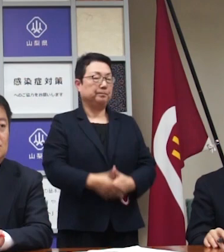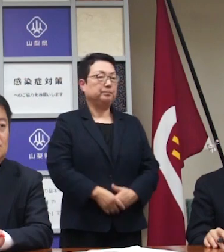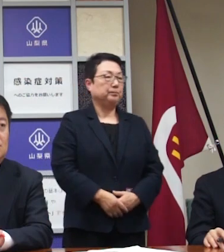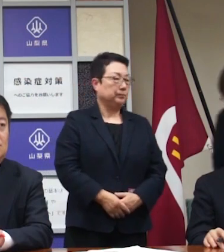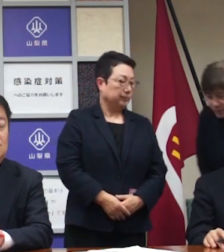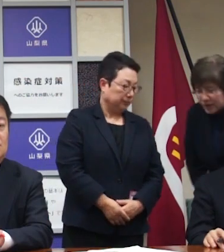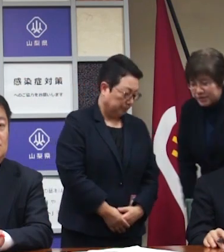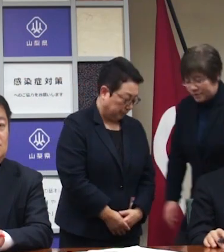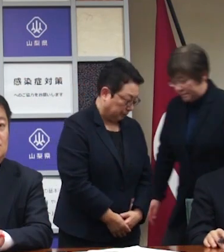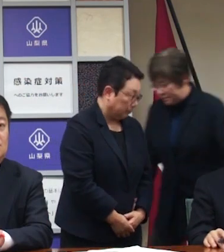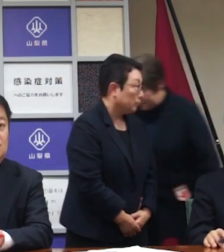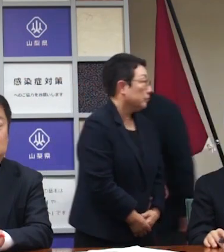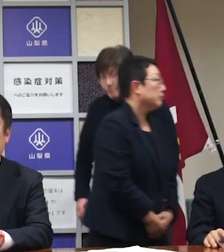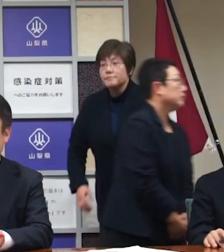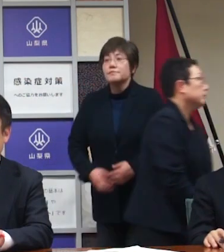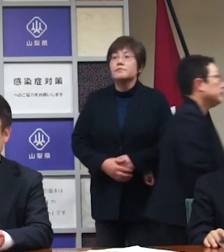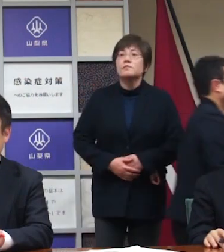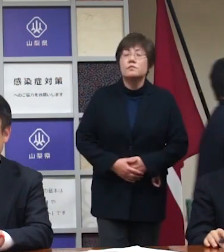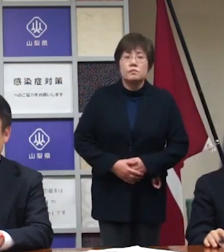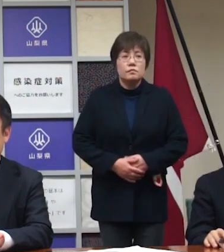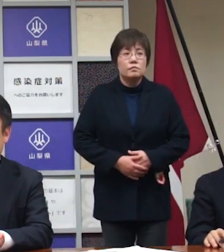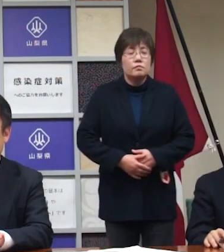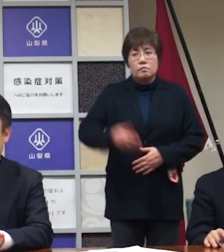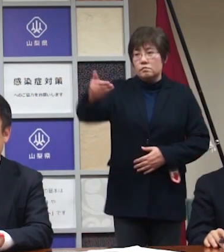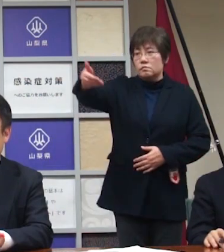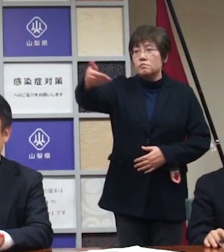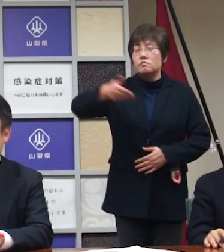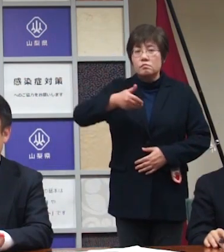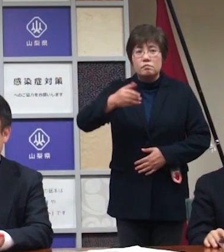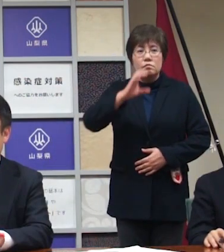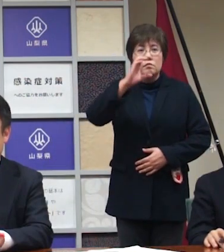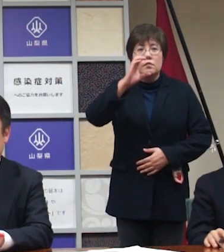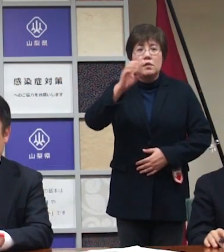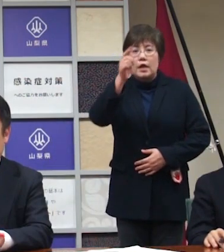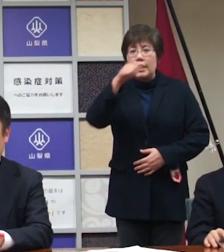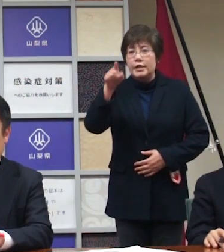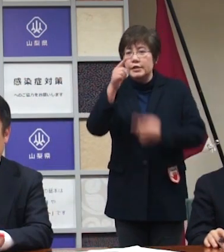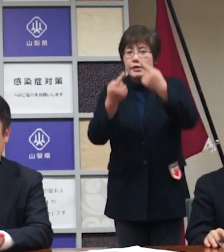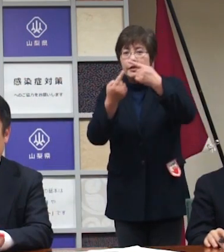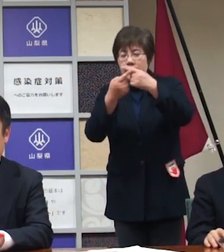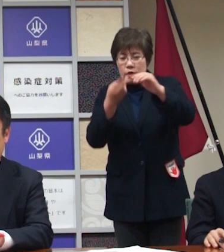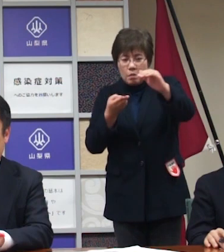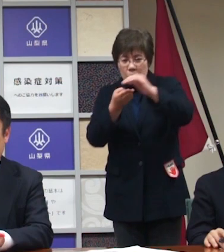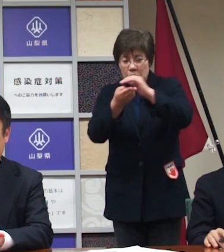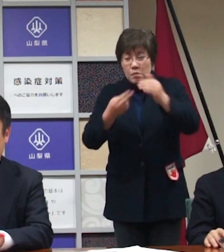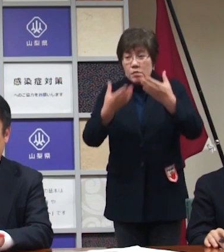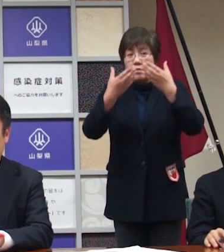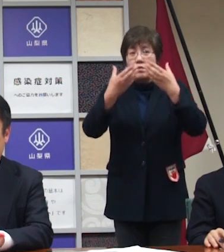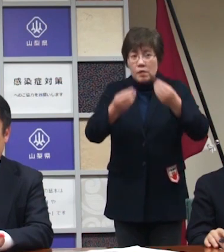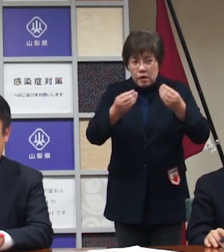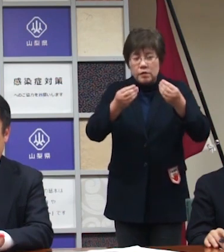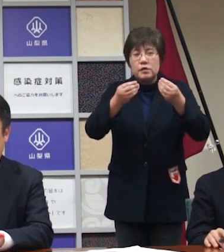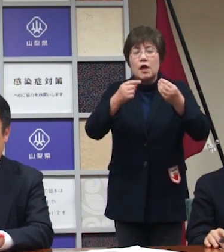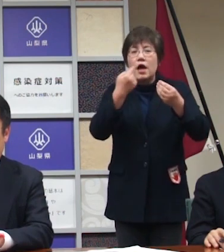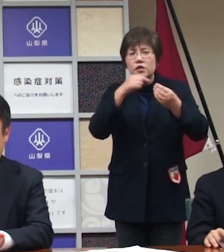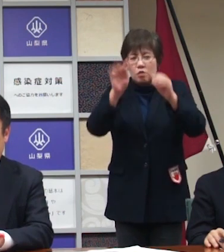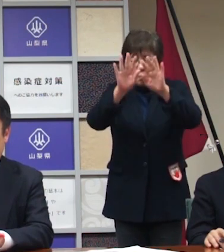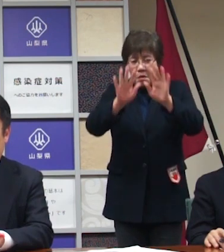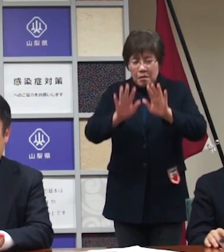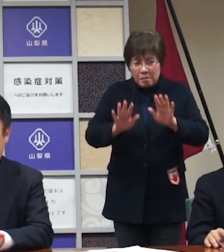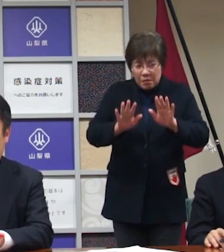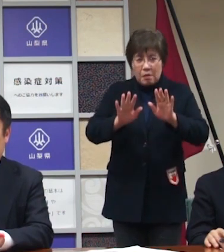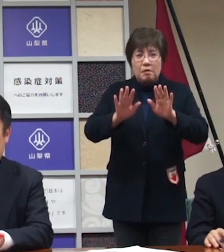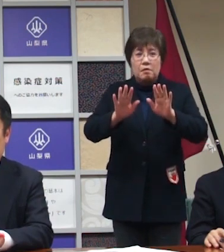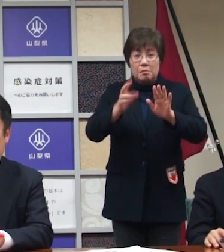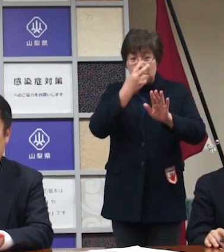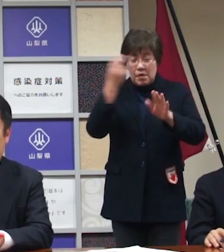がですか。どうぞ。 CT で取った時にその陰影が出て、で呼吸器症状がないってことっていうのはあり得るのかというと、